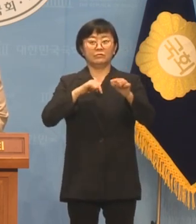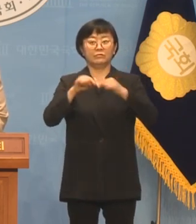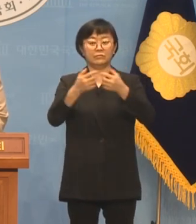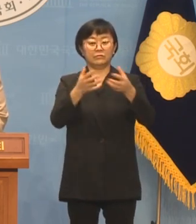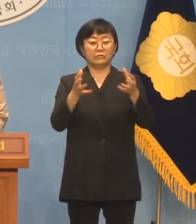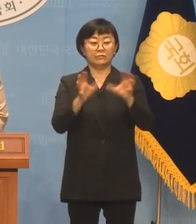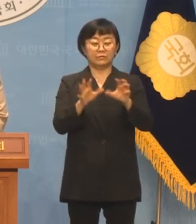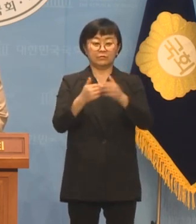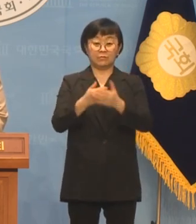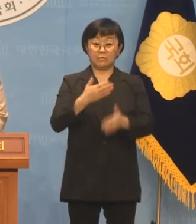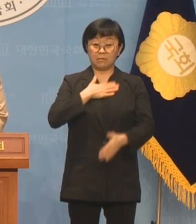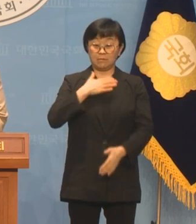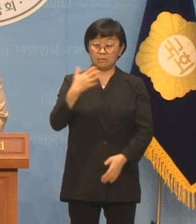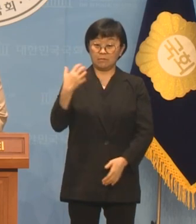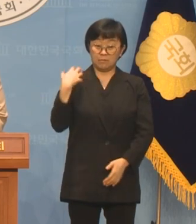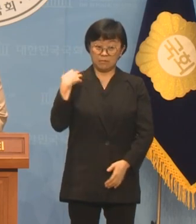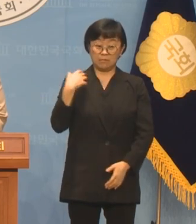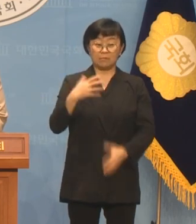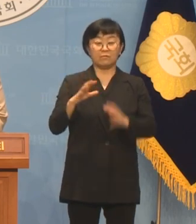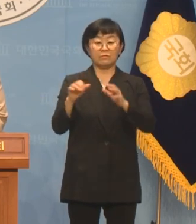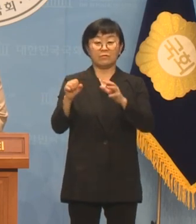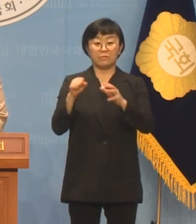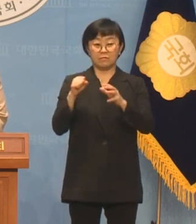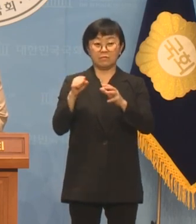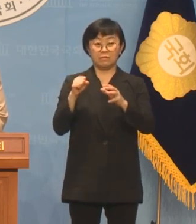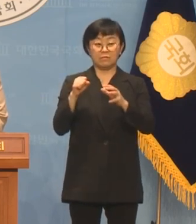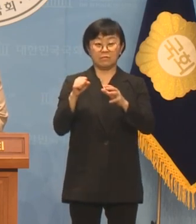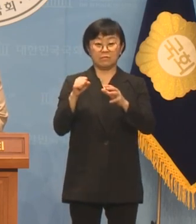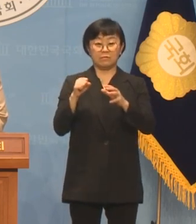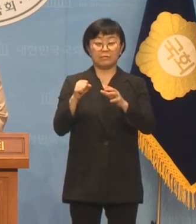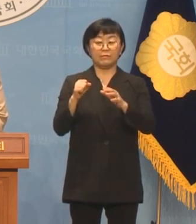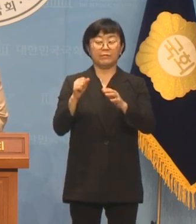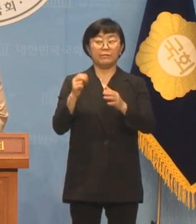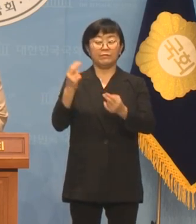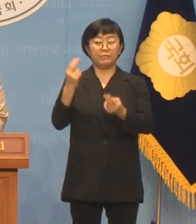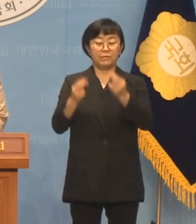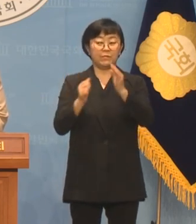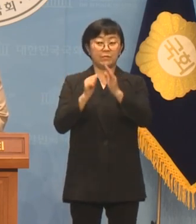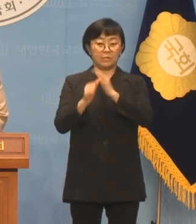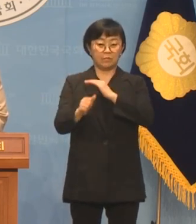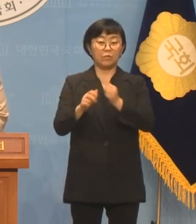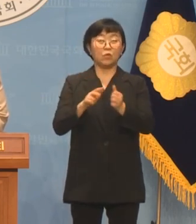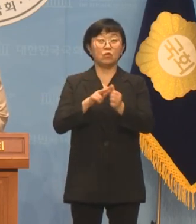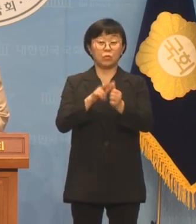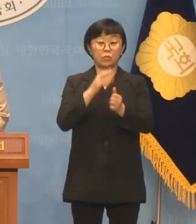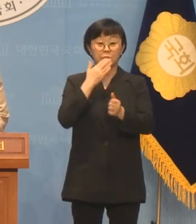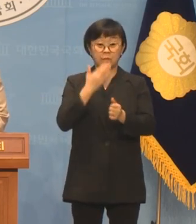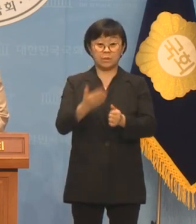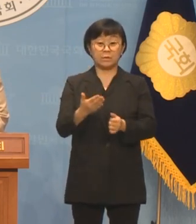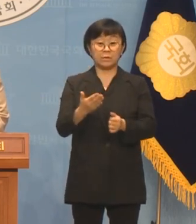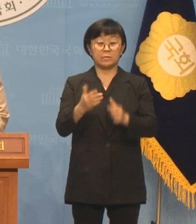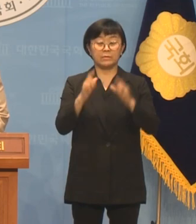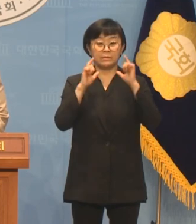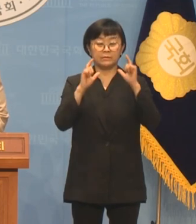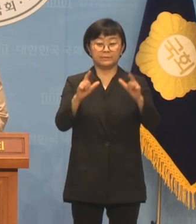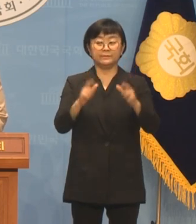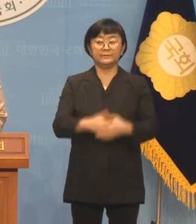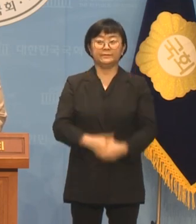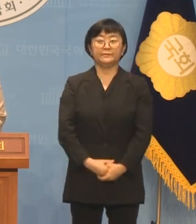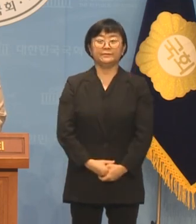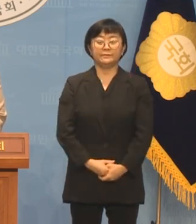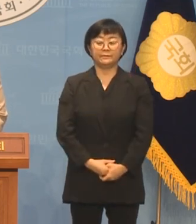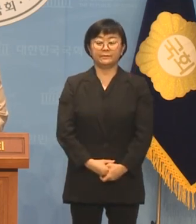내가 책임지고 국민의힘이 책임지는 비례 대표 후보가 될 것이라고 단언했습니다.